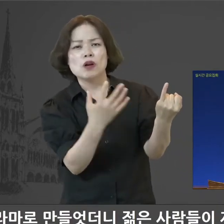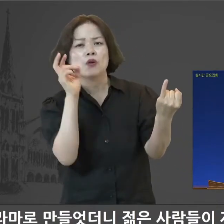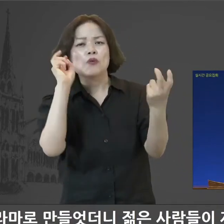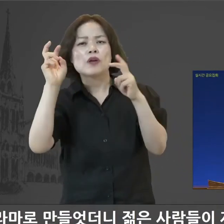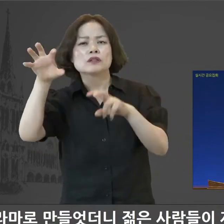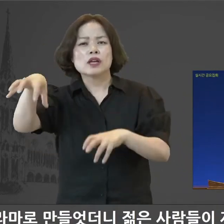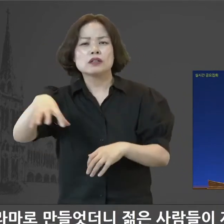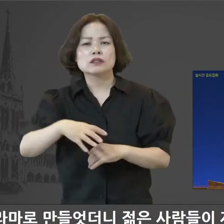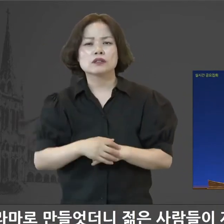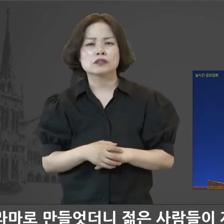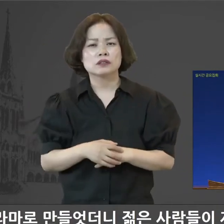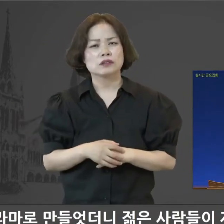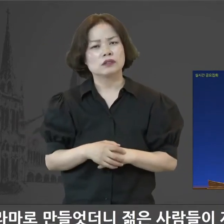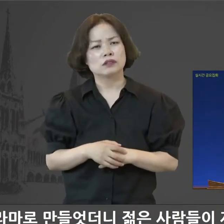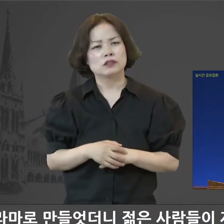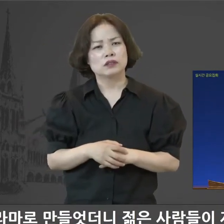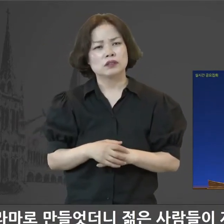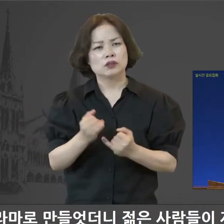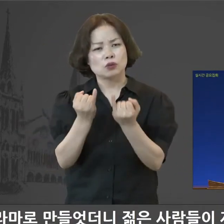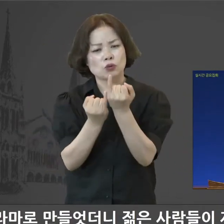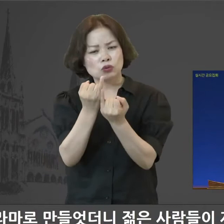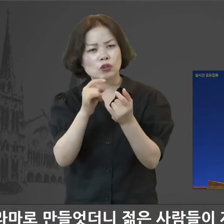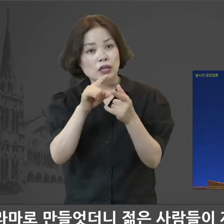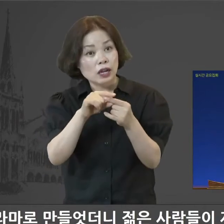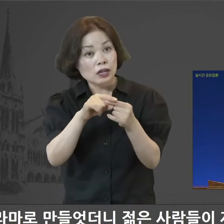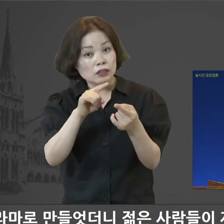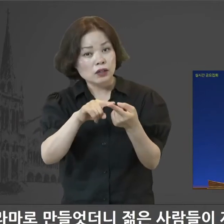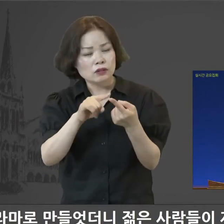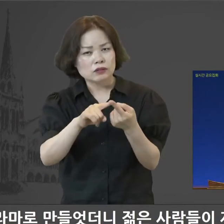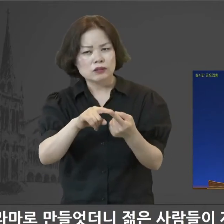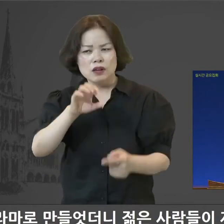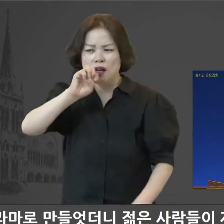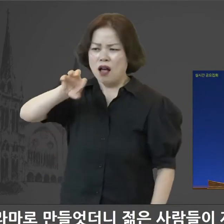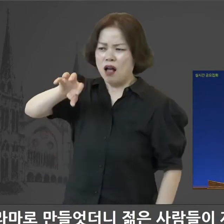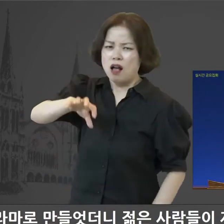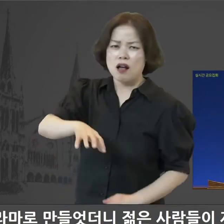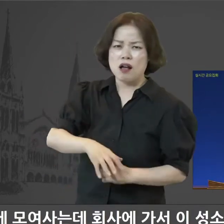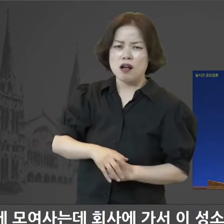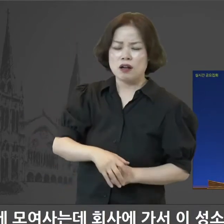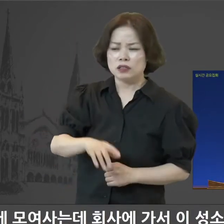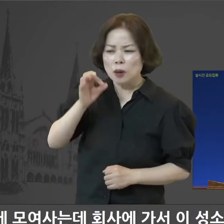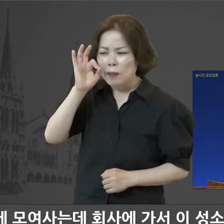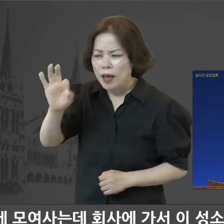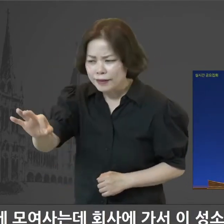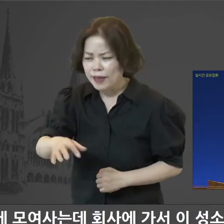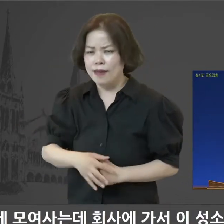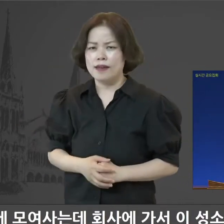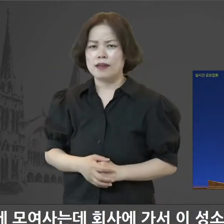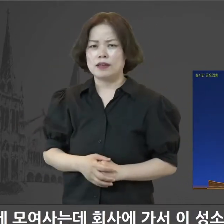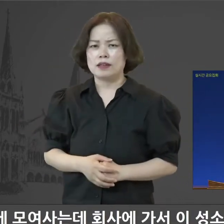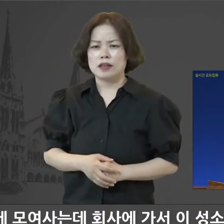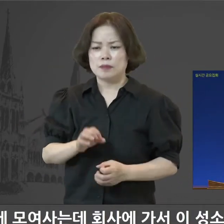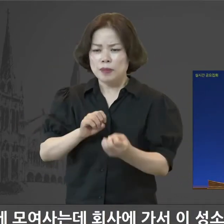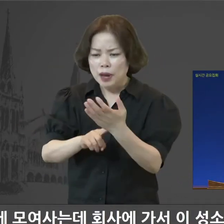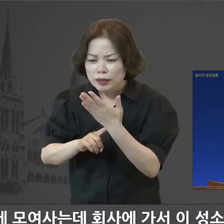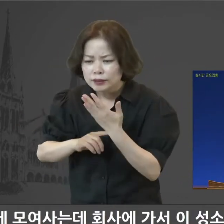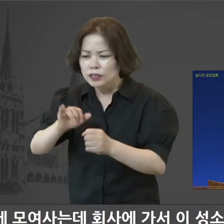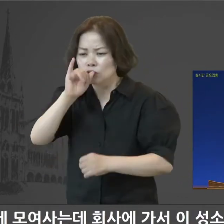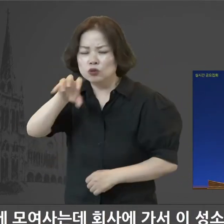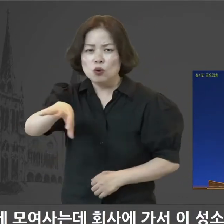회사에서 자꾸 동성애 관련된 거를 강요하는 거예요. 이런 거 봐야 돼, 이거에 반응을 보여, 막